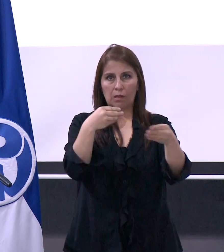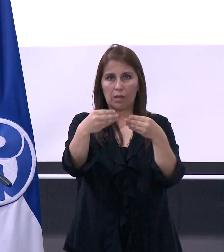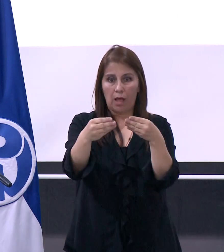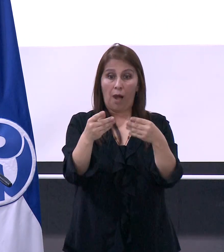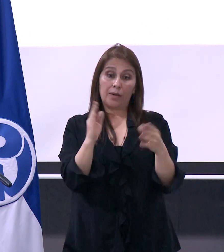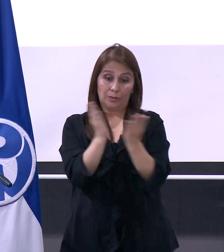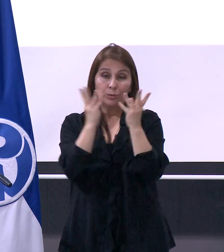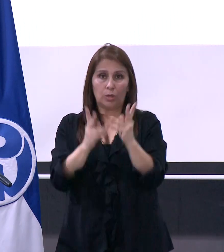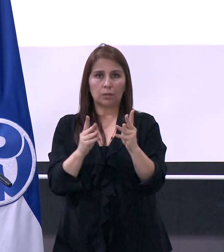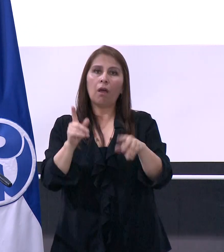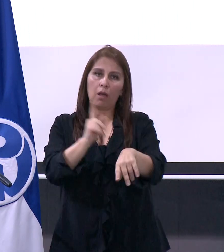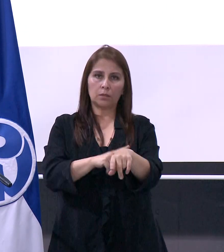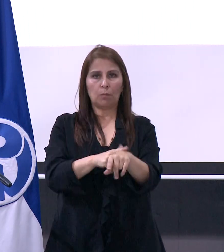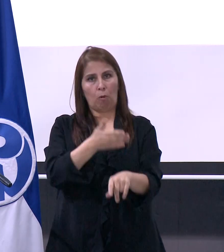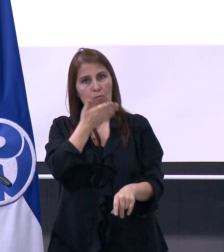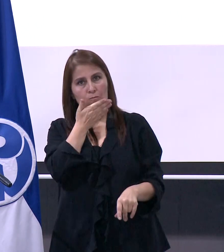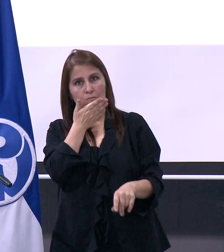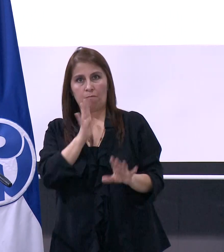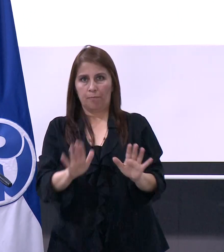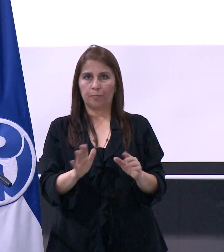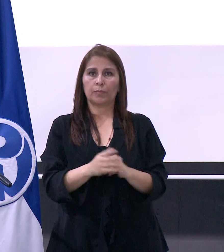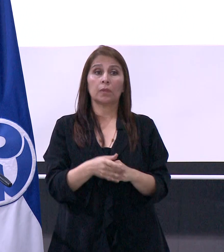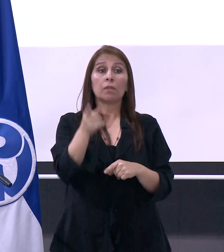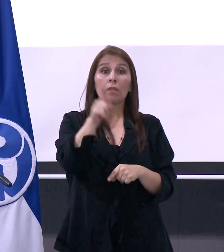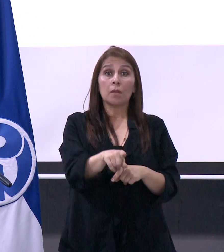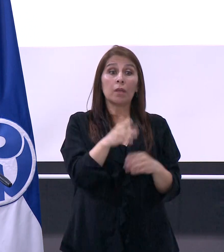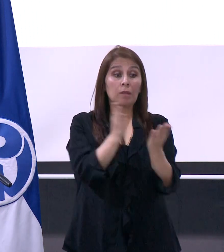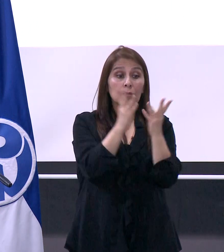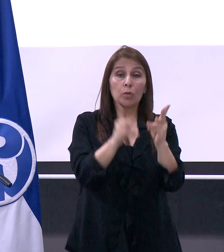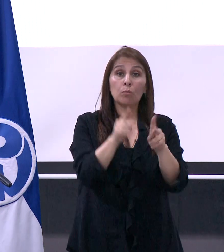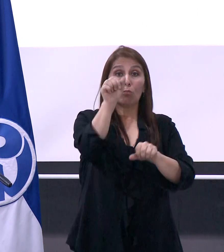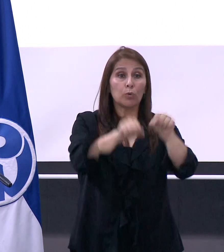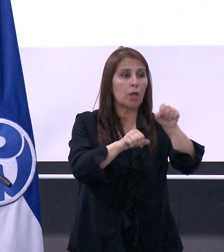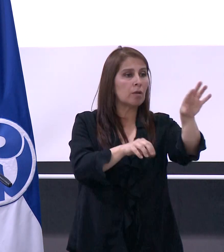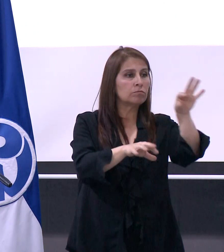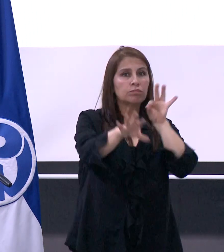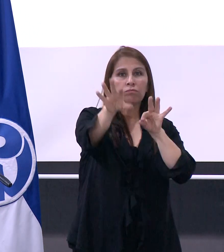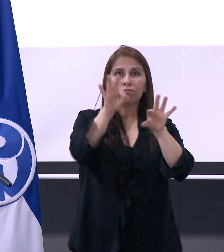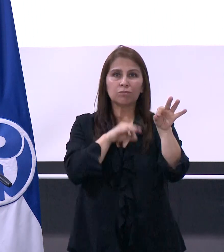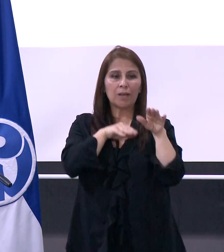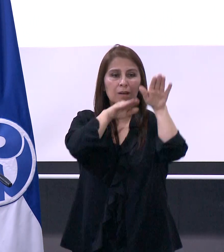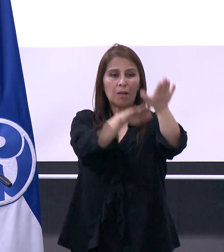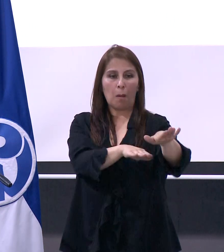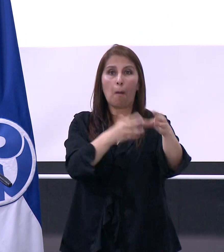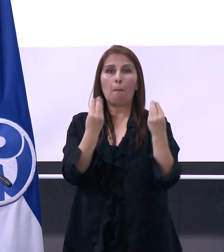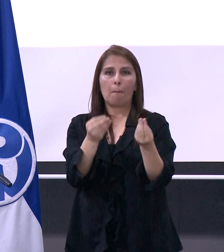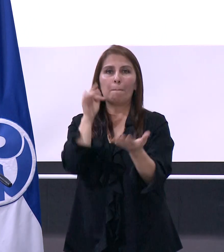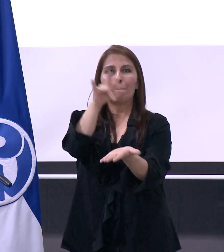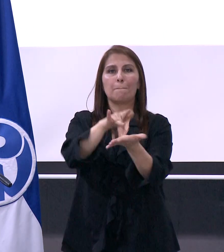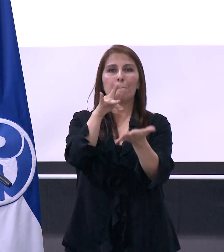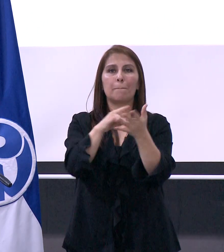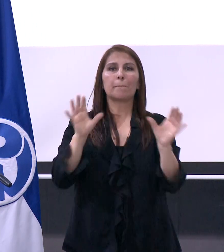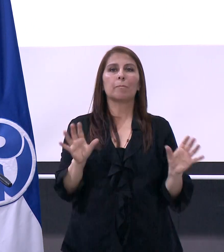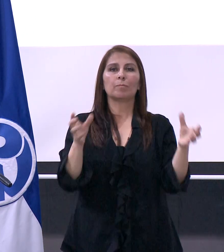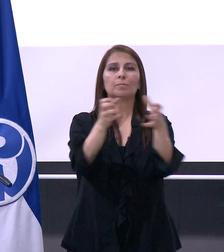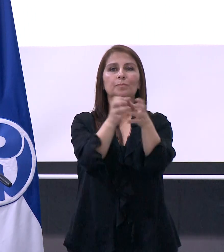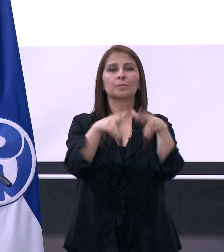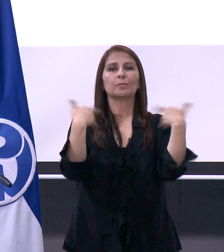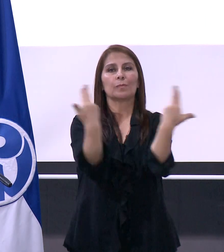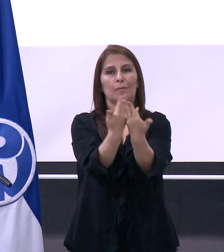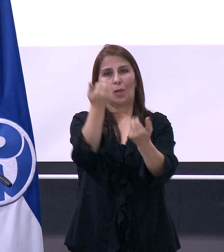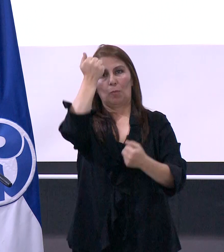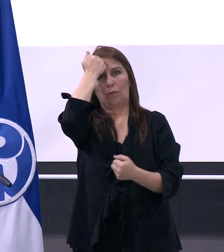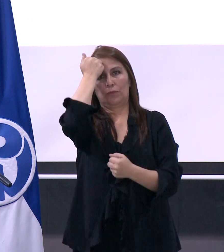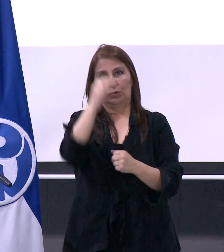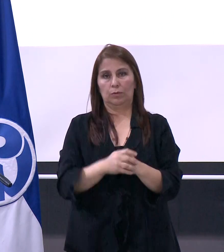también se permitió a las alumnas elegir representantes para que participaran en las juntas de profesores de nuevo